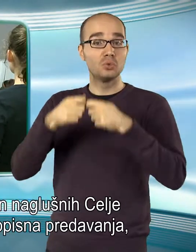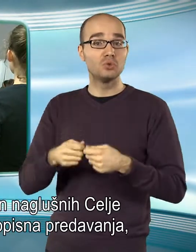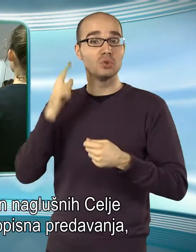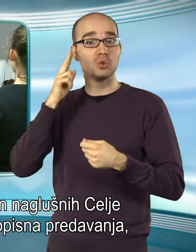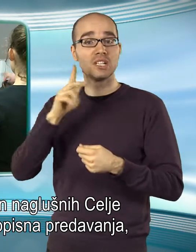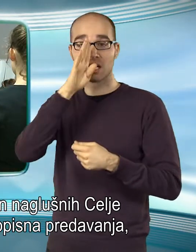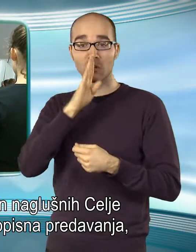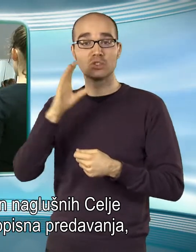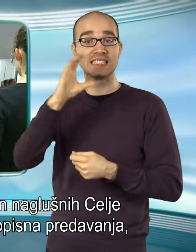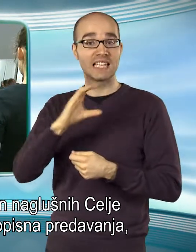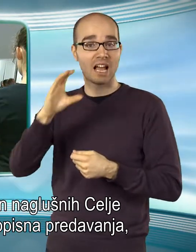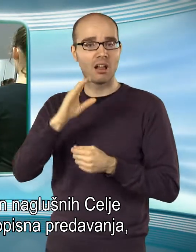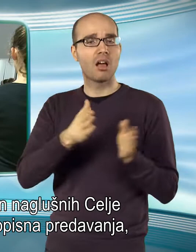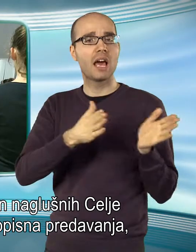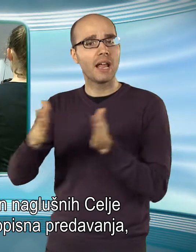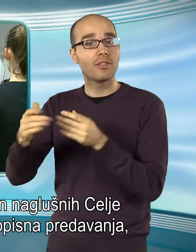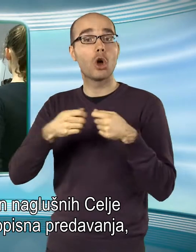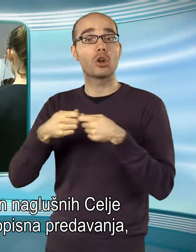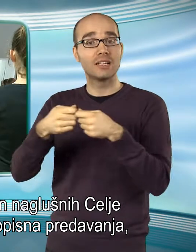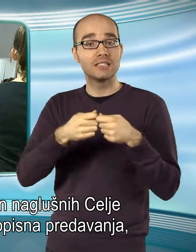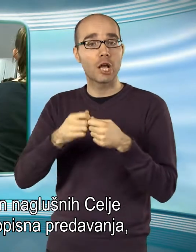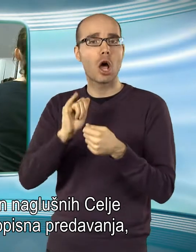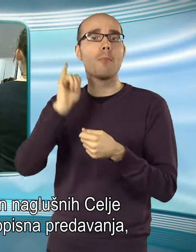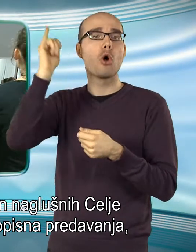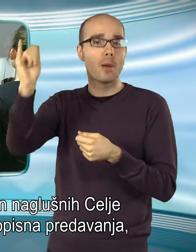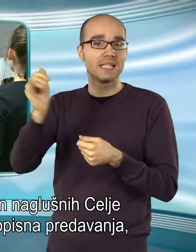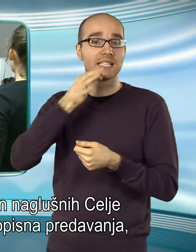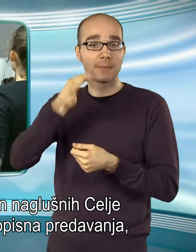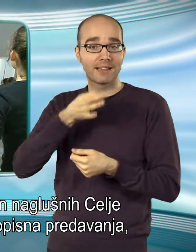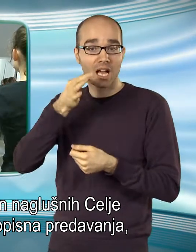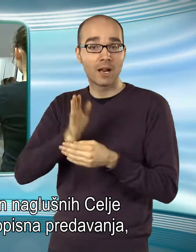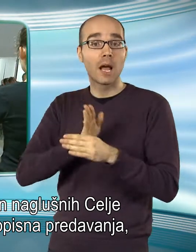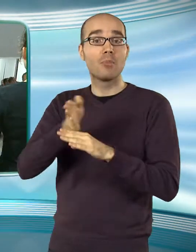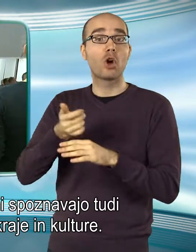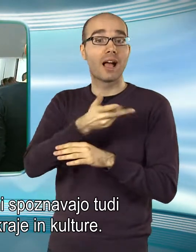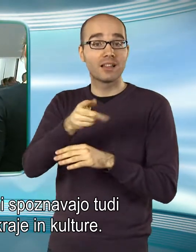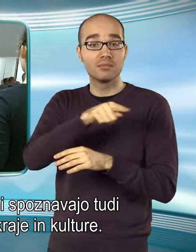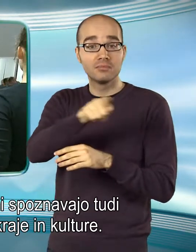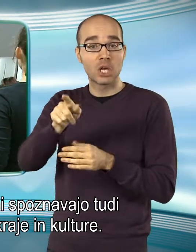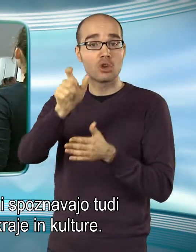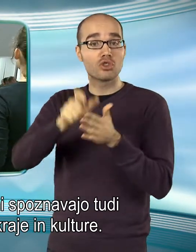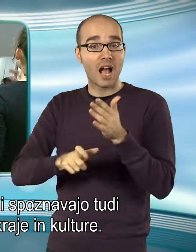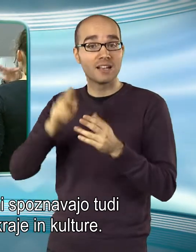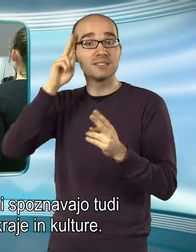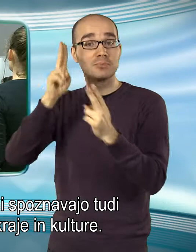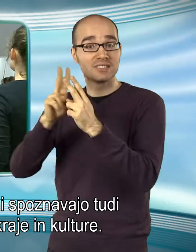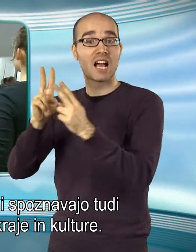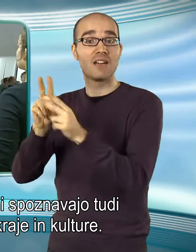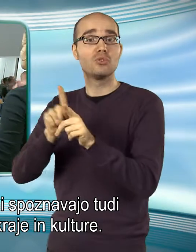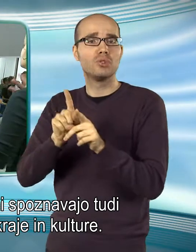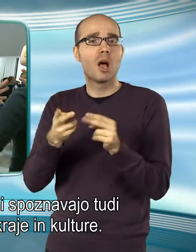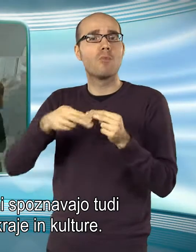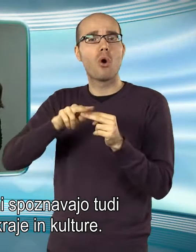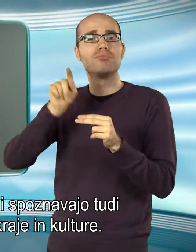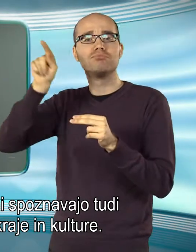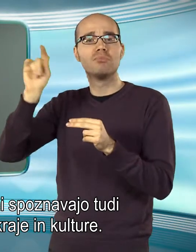V Društvu gluhih in naglušnih Celje redno prirejajo potopisna predavanja, preko katerih člani spoznavajo